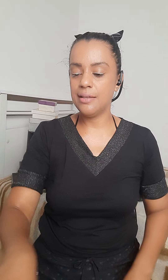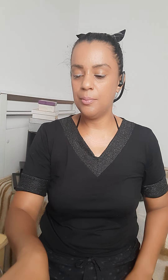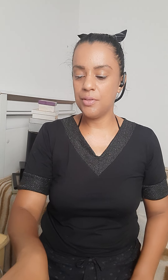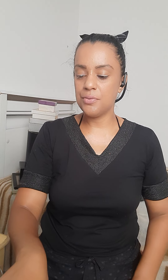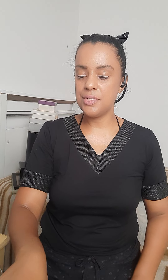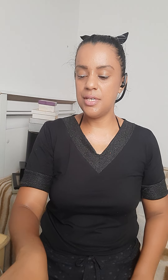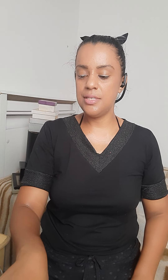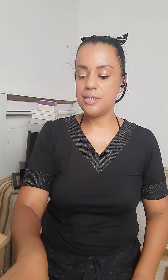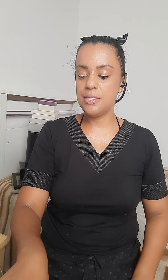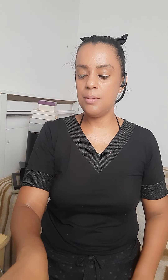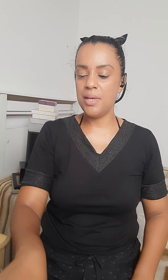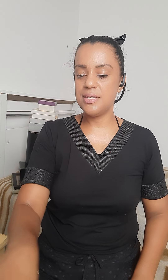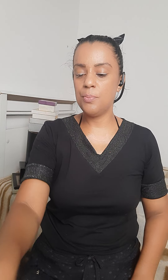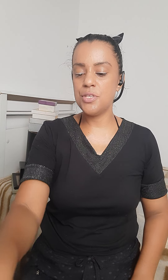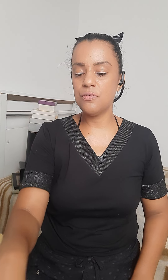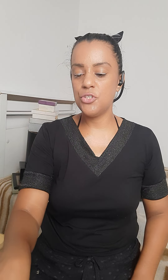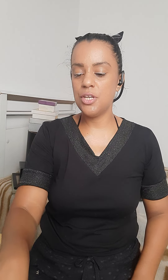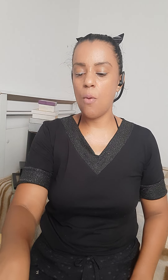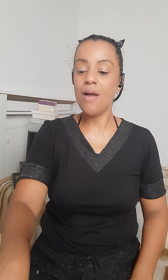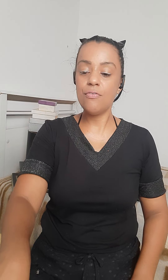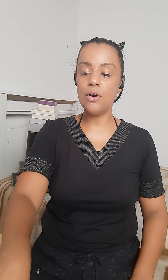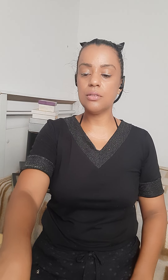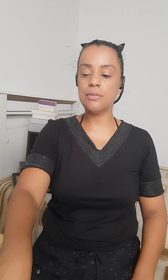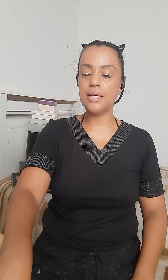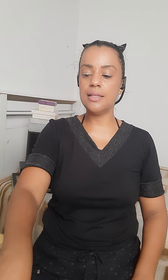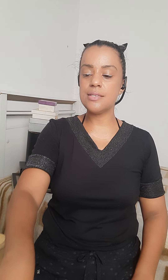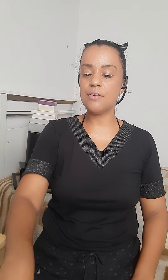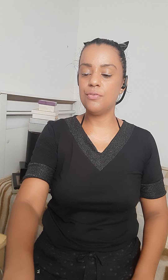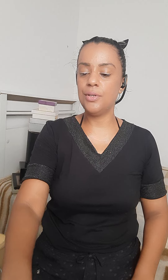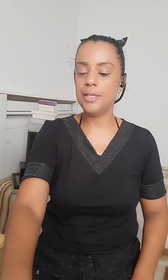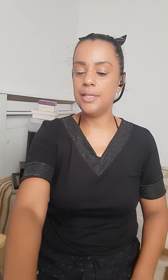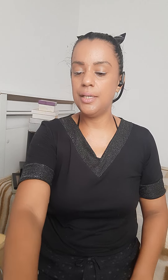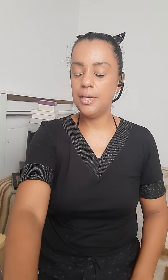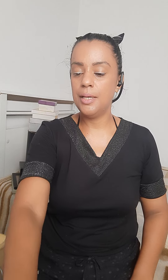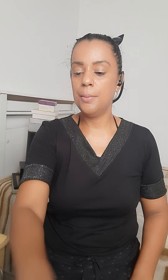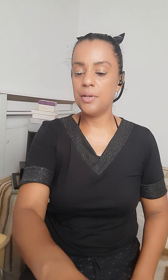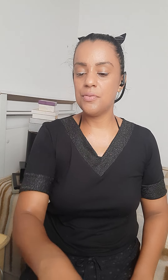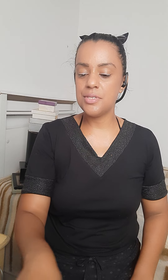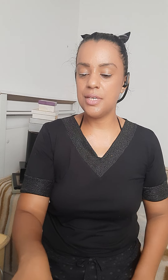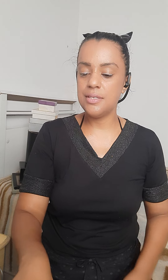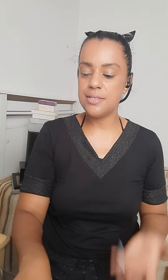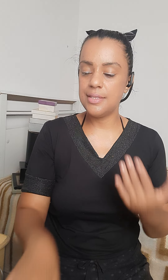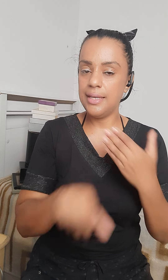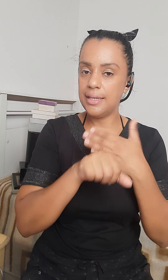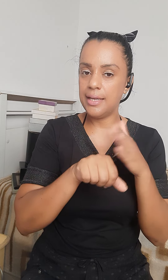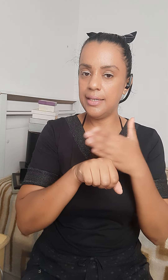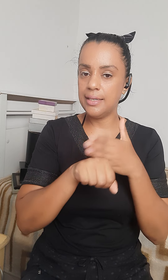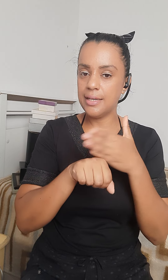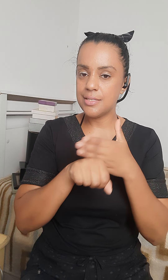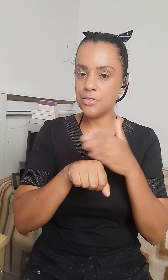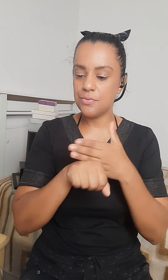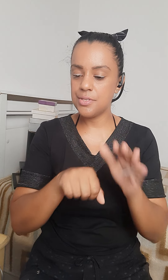Para vocês, mas depois eu vou tirar uma foto, tá? Dessa folha aqui, para vocês treinarem na casa de